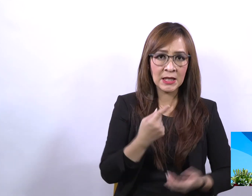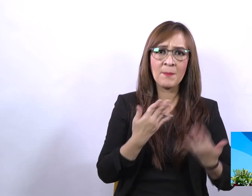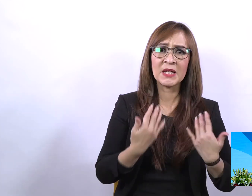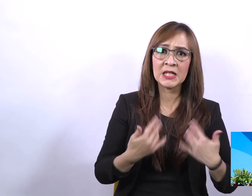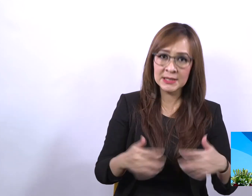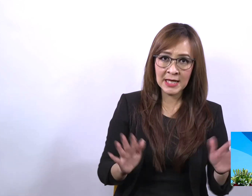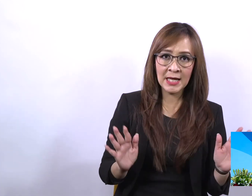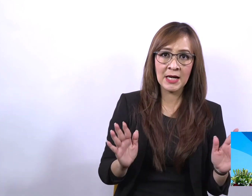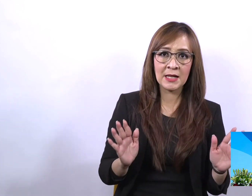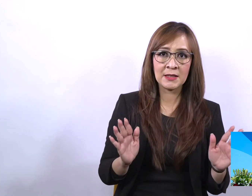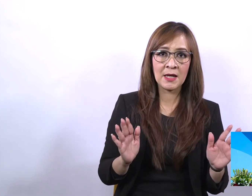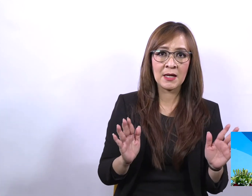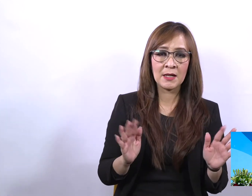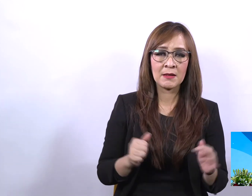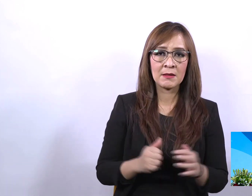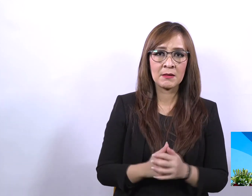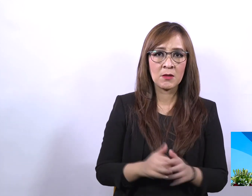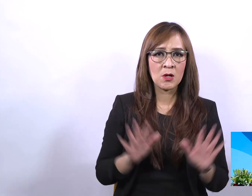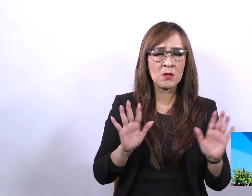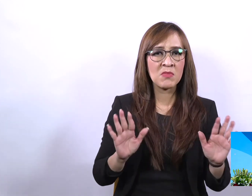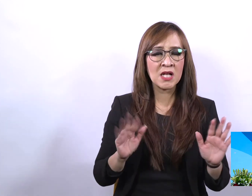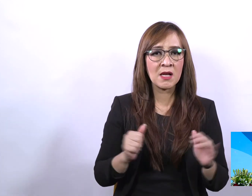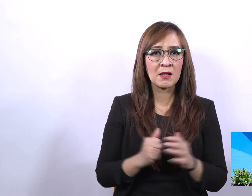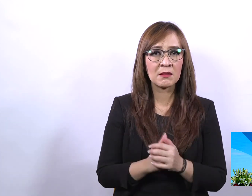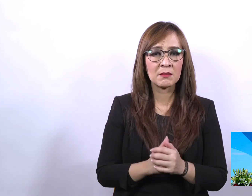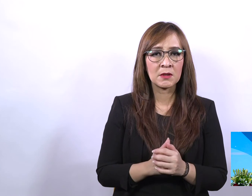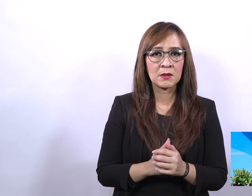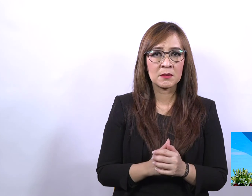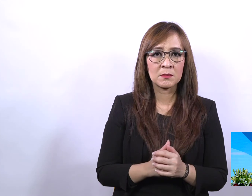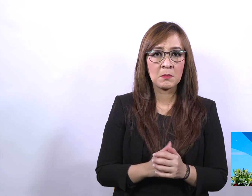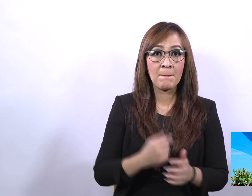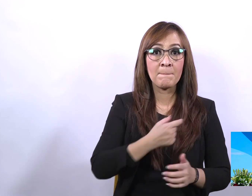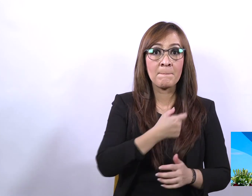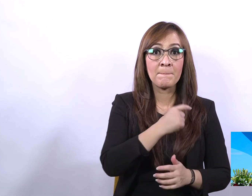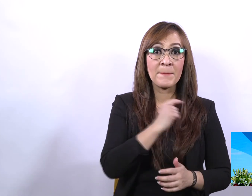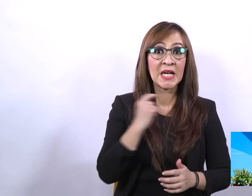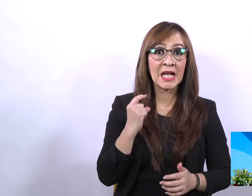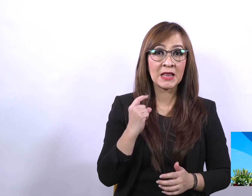Hai seks wajah Hai banyak hamba-hamba Tuhan